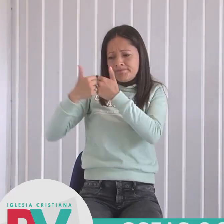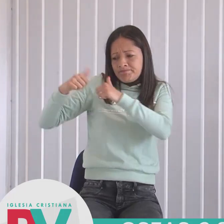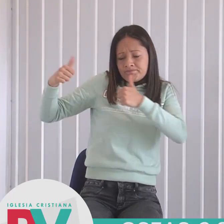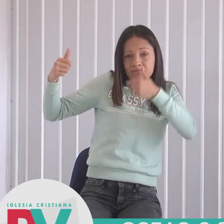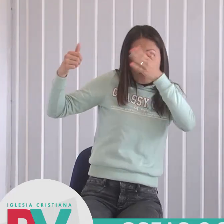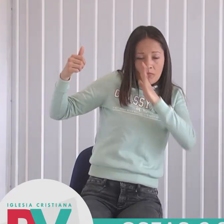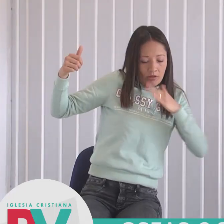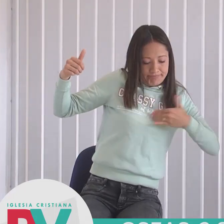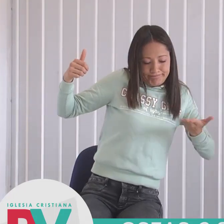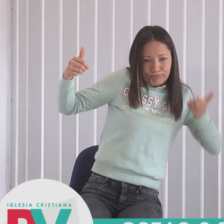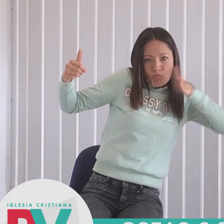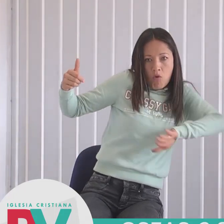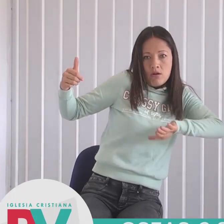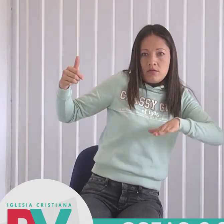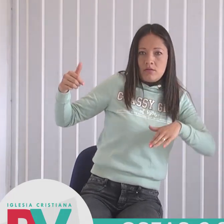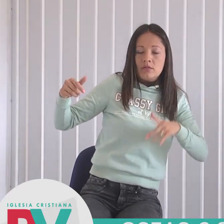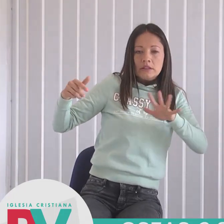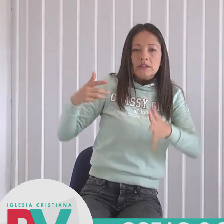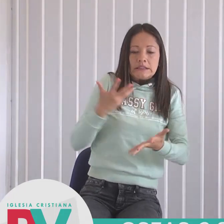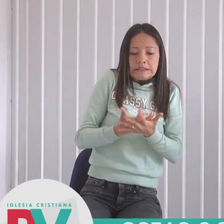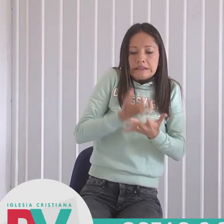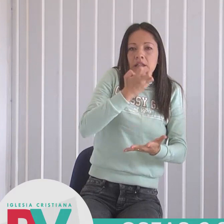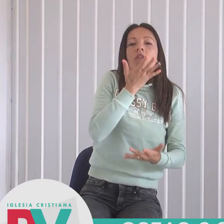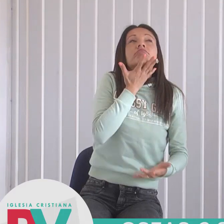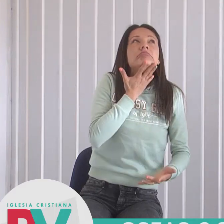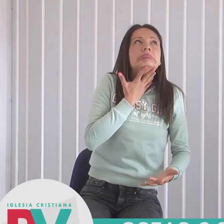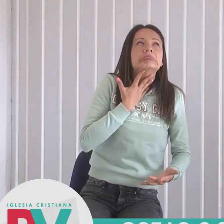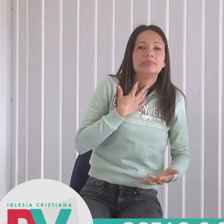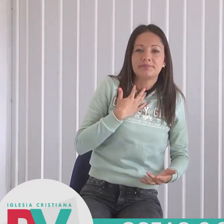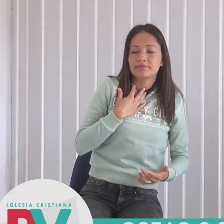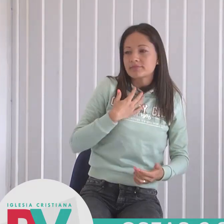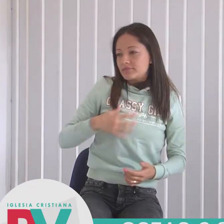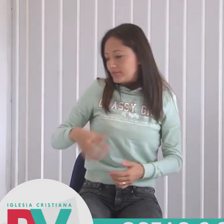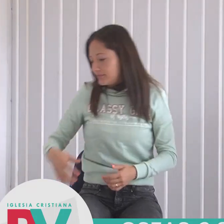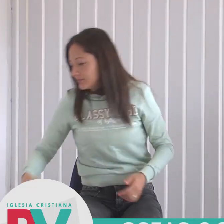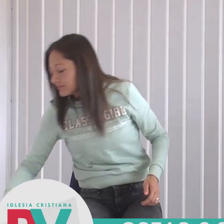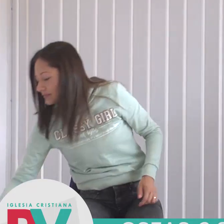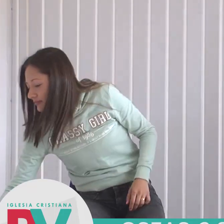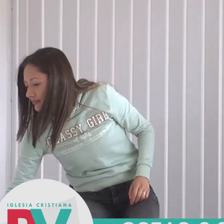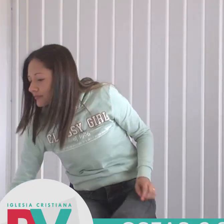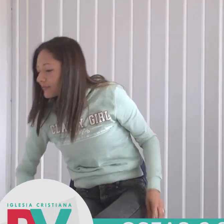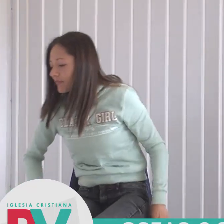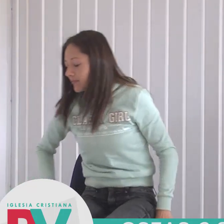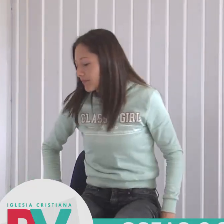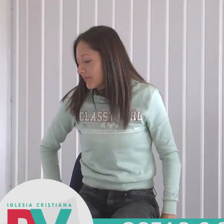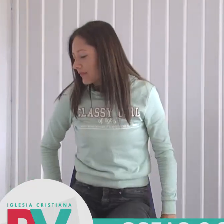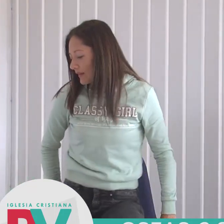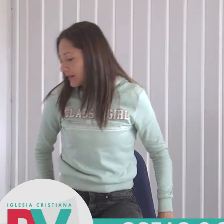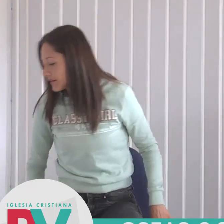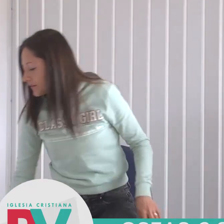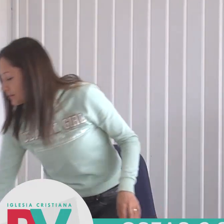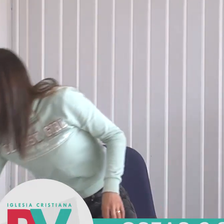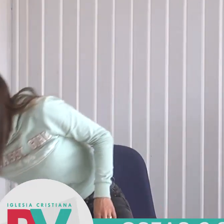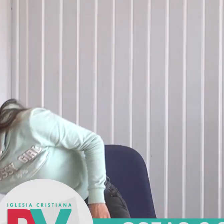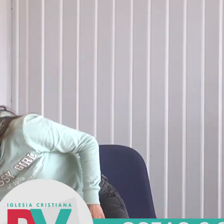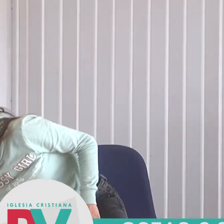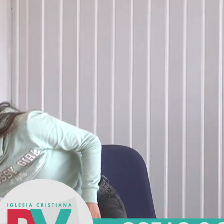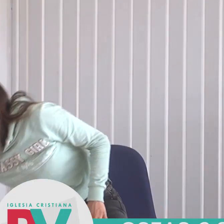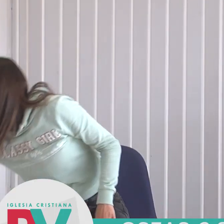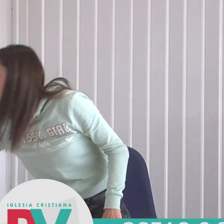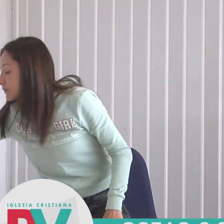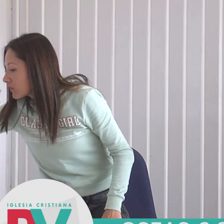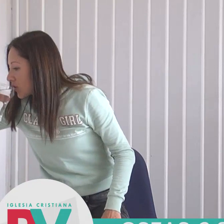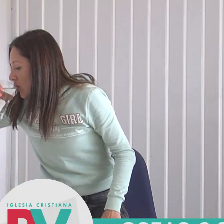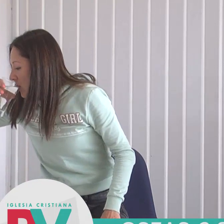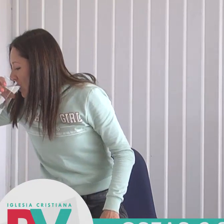usted está muerto y va a morir de sed. Sigamos viendo qué más dice. Versículo número 10. Y